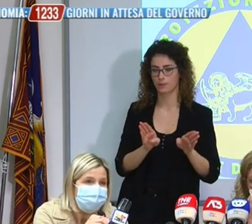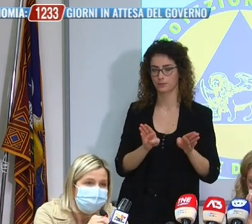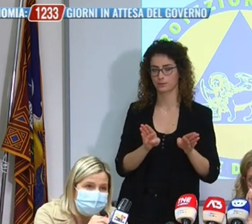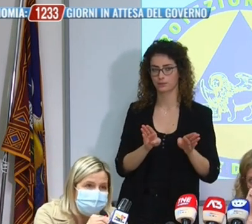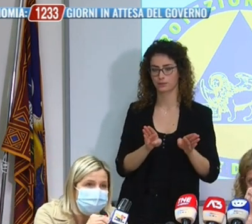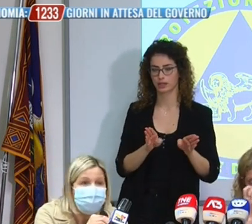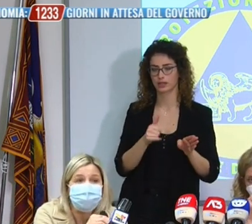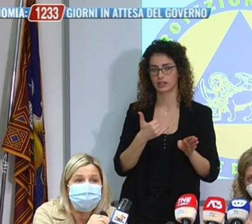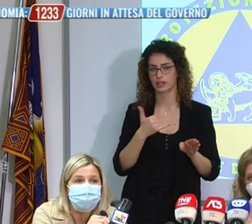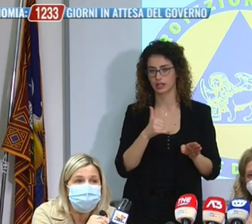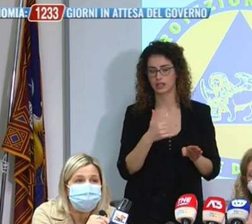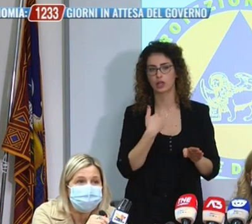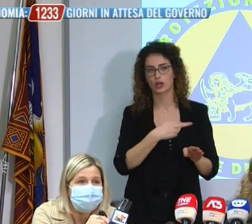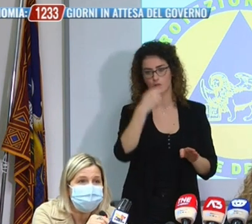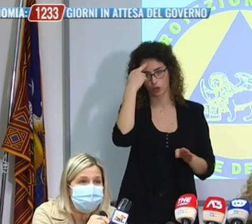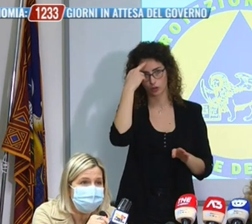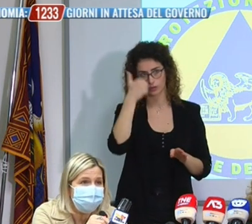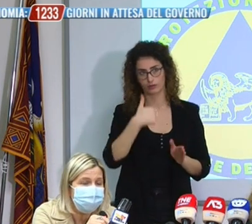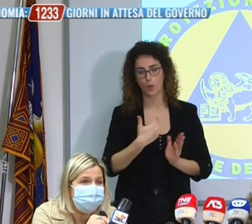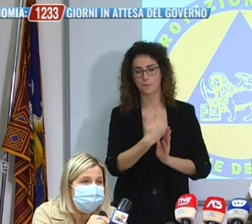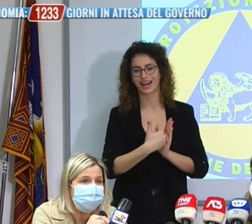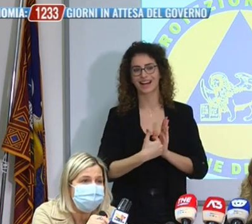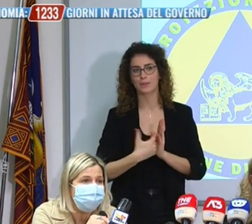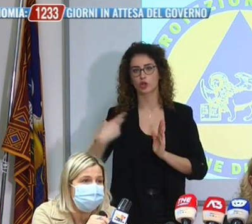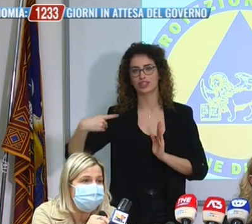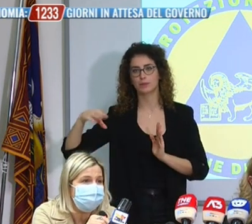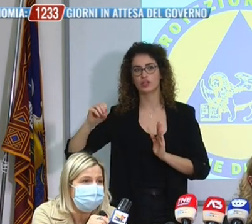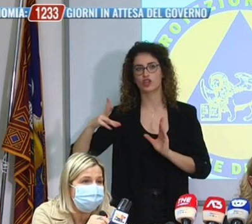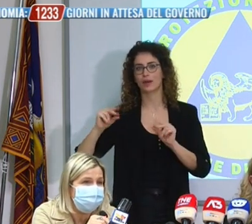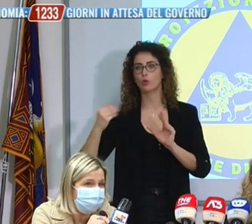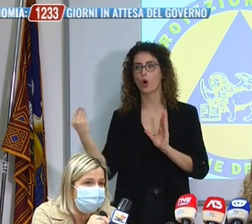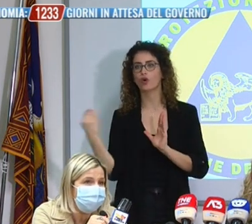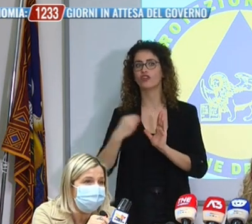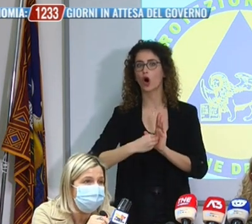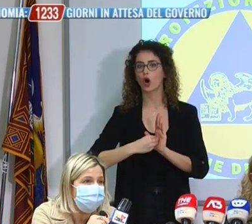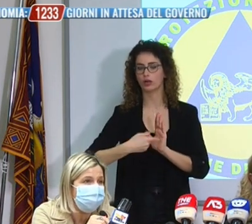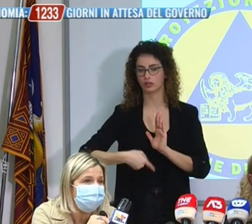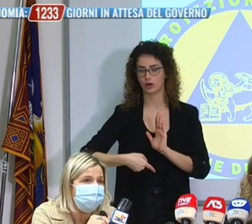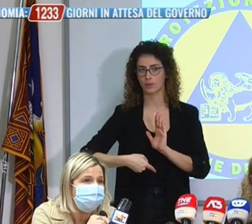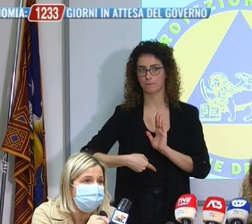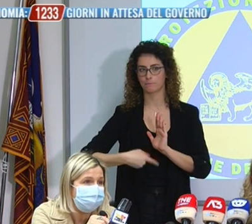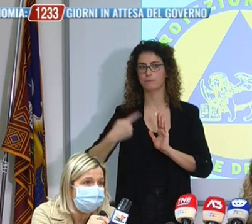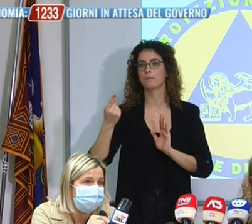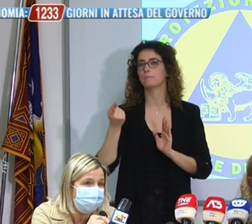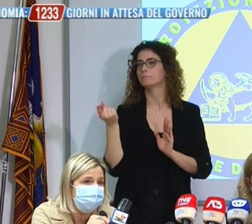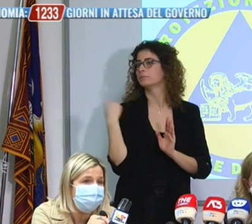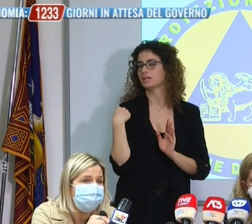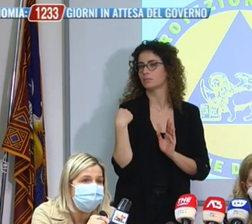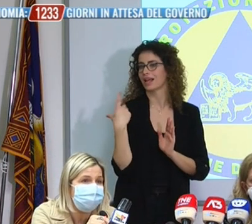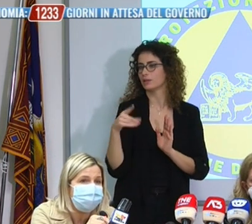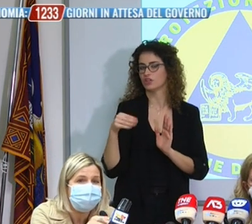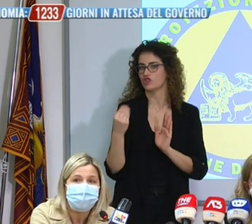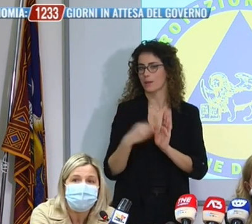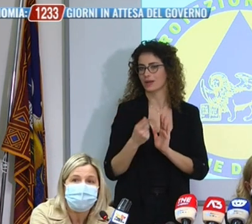Sì, non era stato messo cioè, vi ricordo che questo parametro è stato messo nell'ultimo DPCM. Non c'era prima questo parametro, è entrato